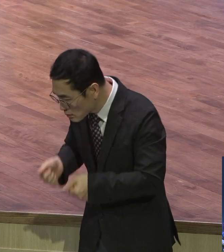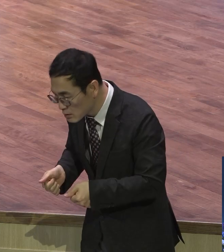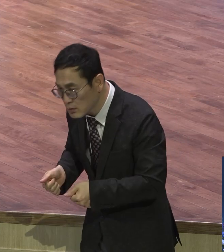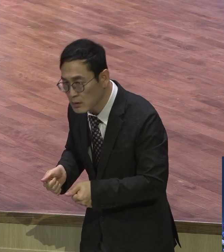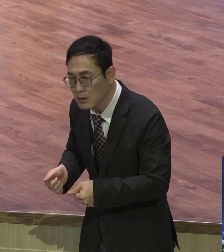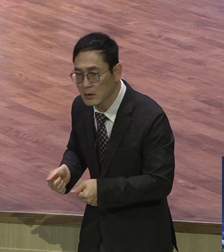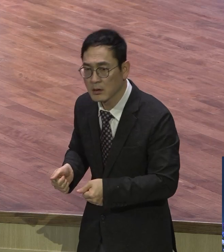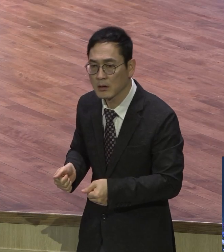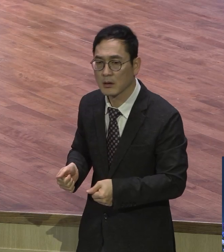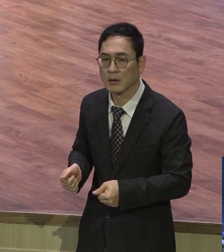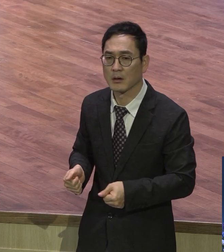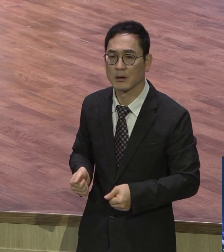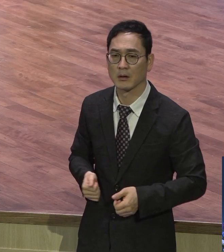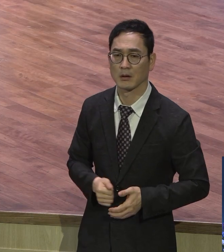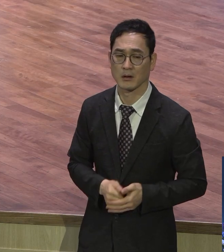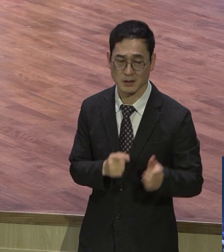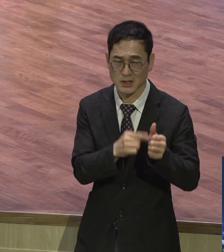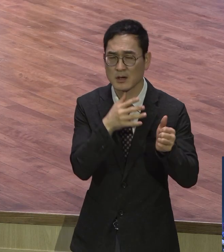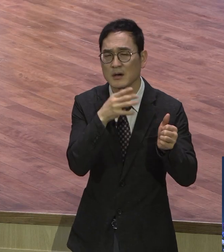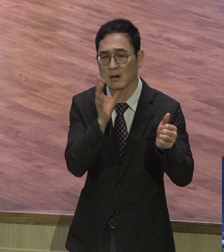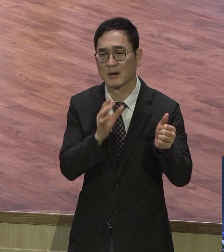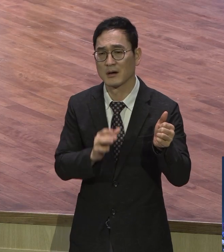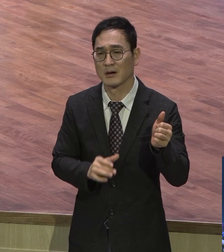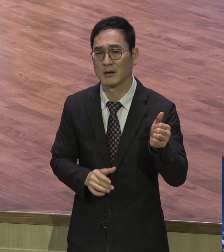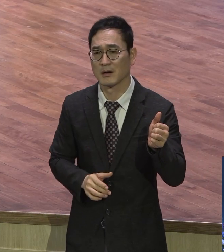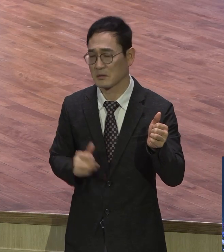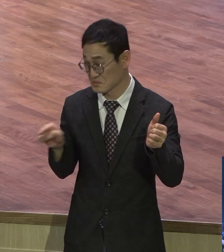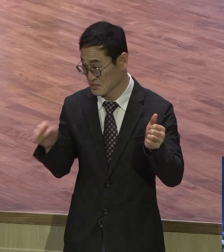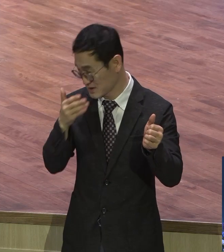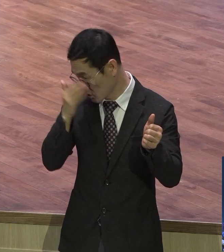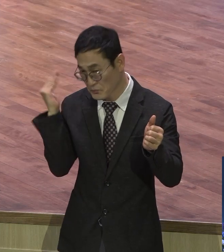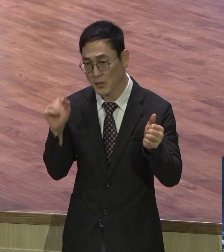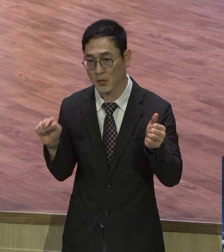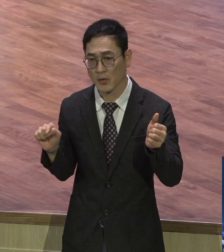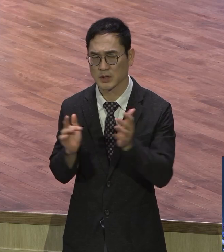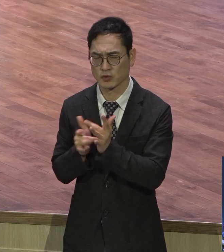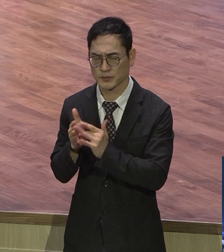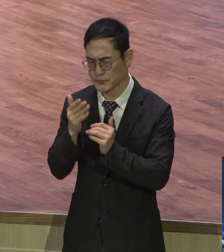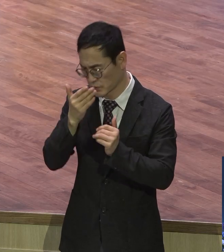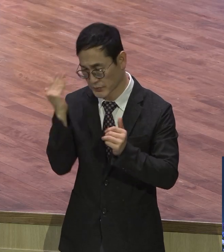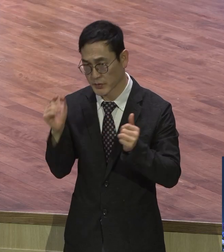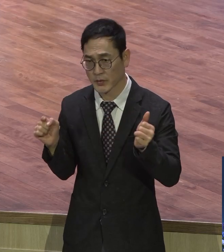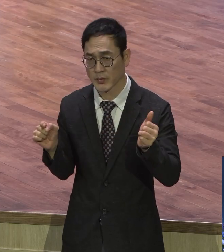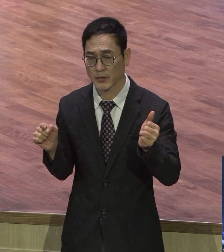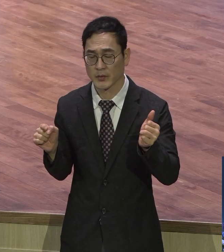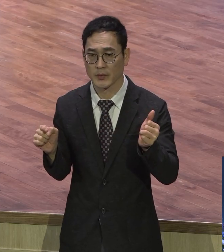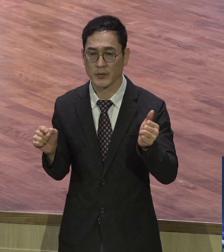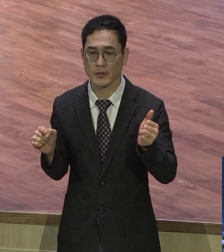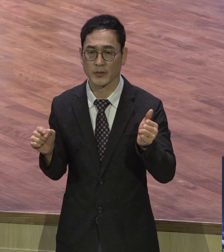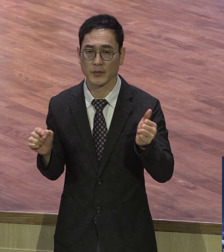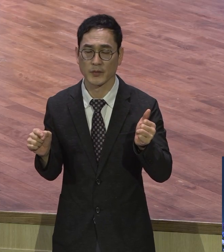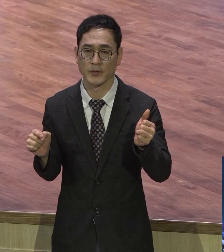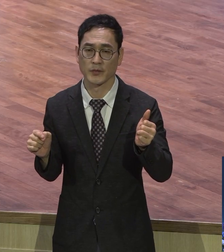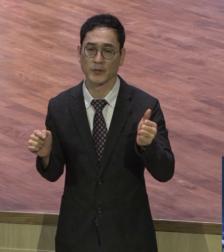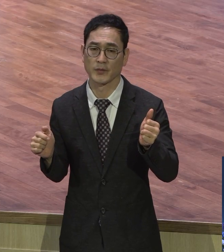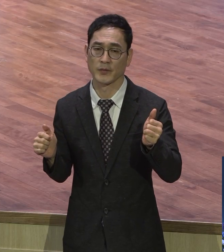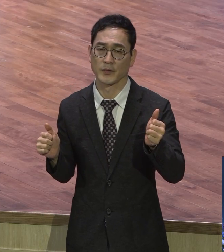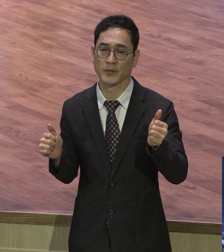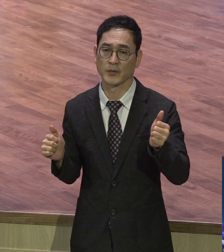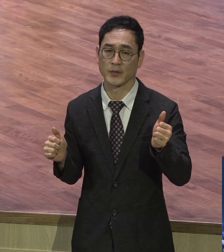예수님보다 훨씬 나이도 많겠지요. 지인은 말 것 없고 그런 존경받는 지도자가